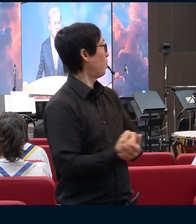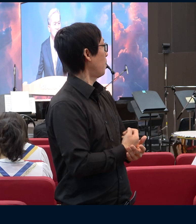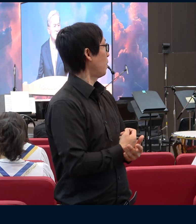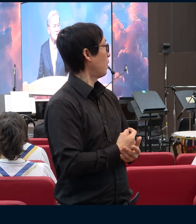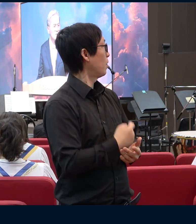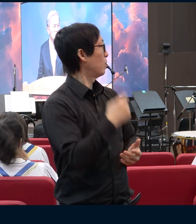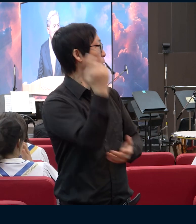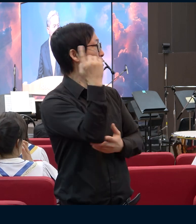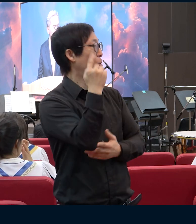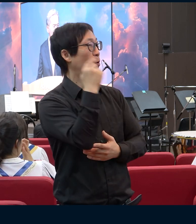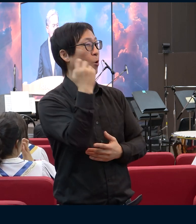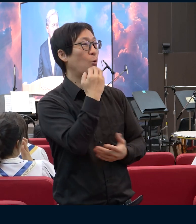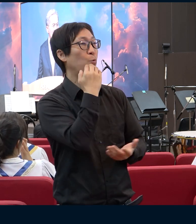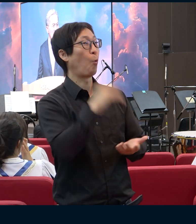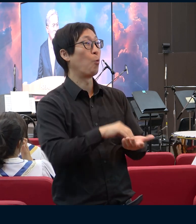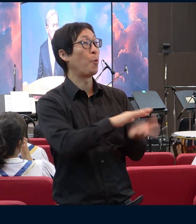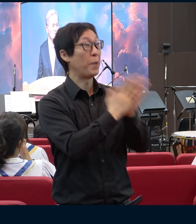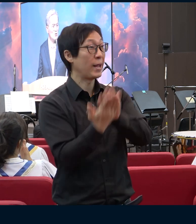진정한 포기는